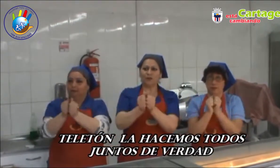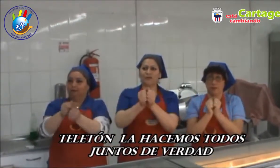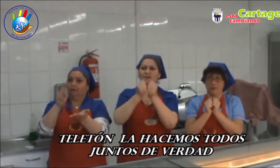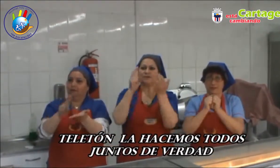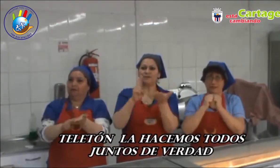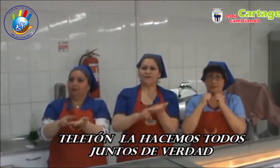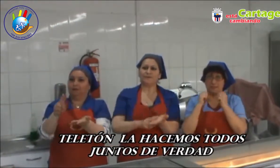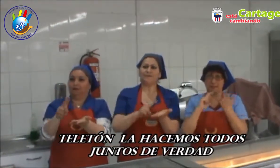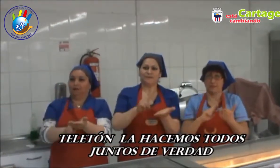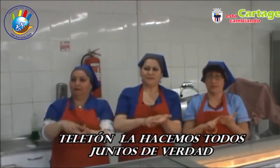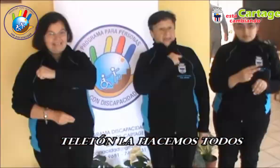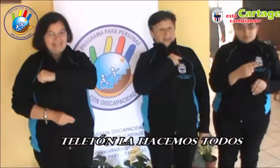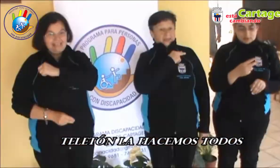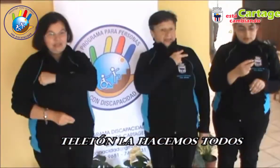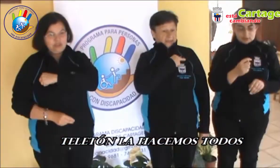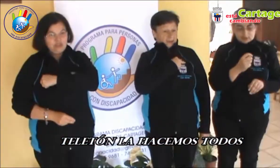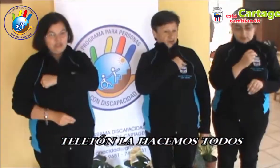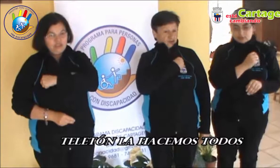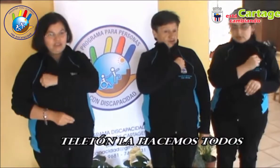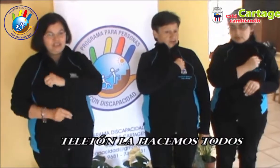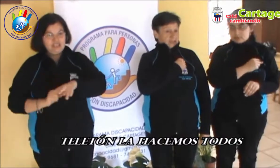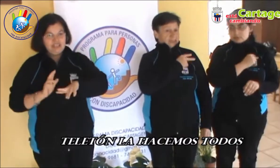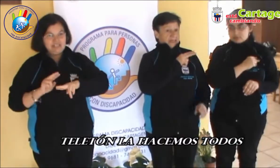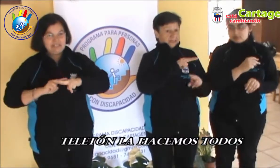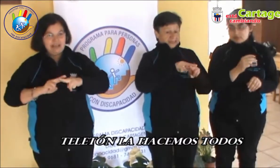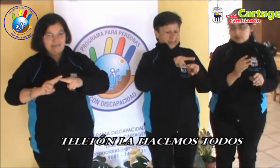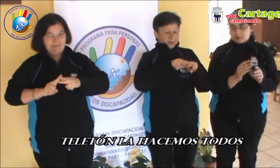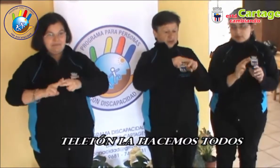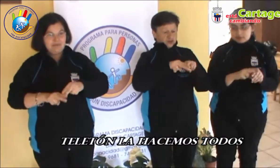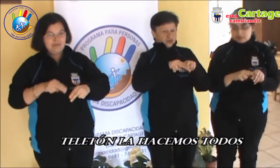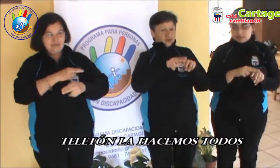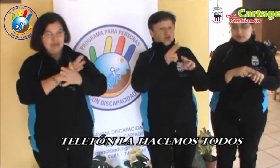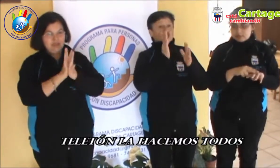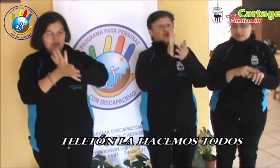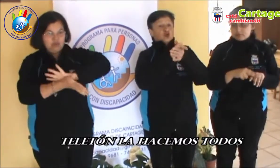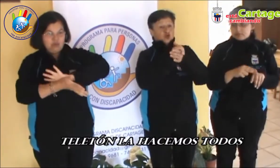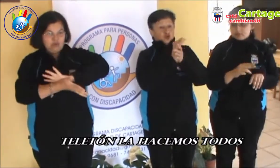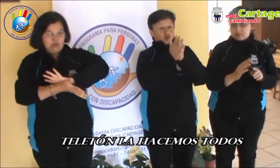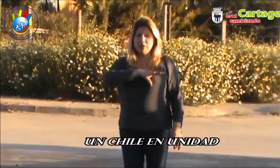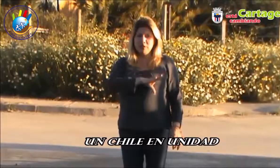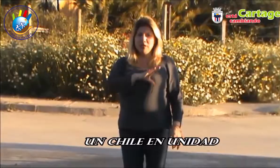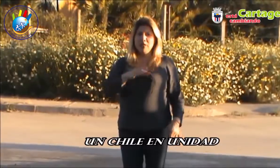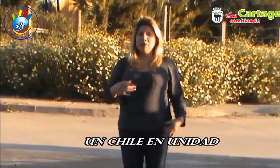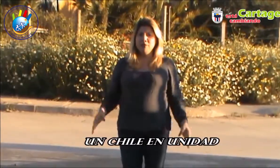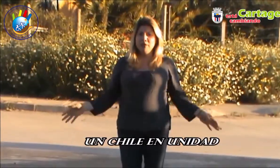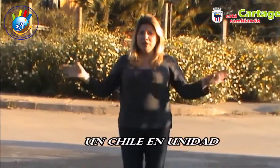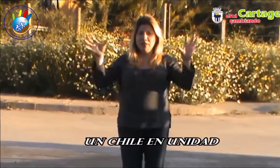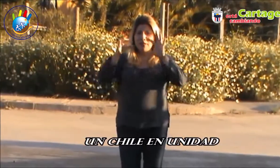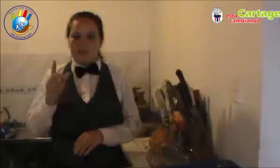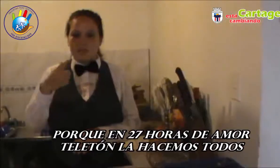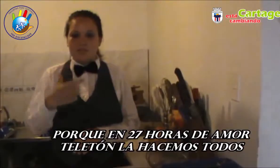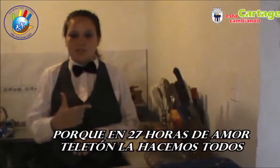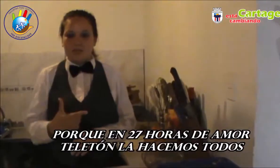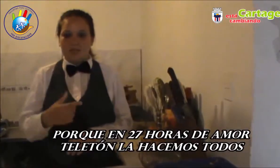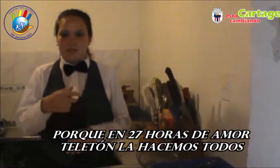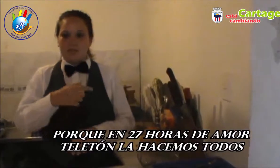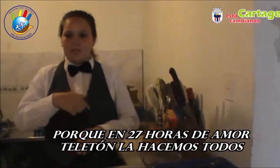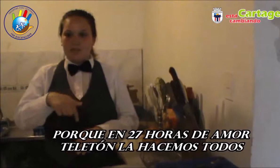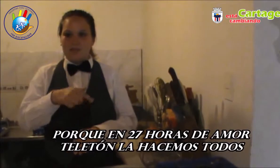de verdad. Teletón la hacemos todos, un Chile en unidad. Porque en 27